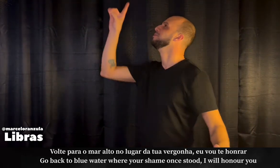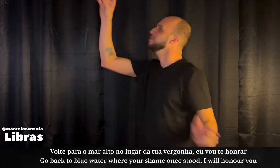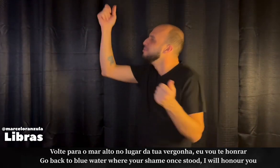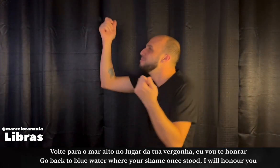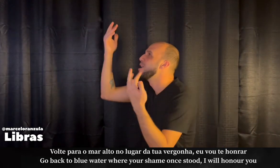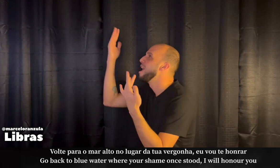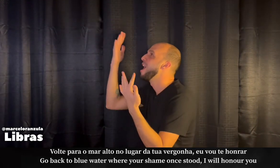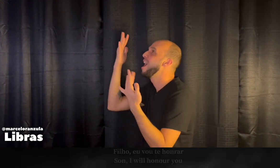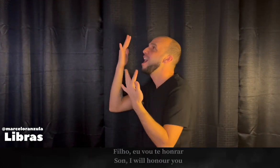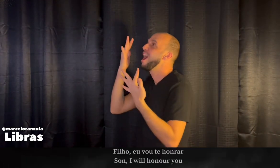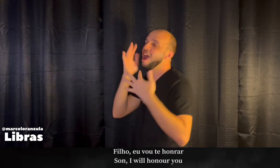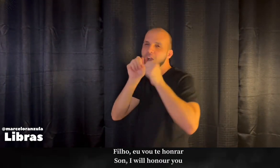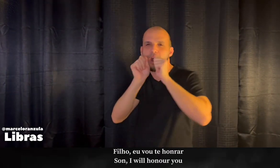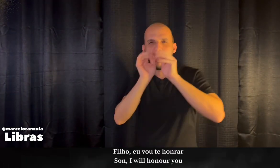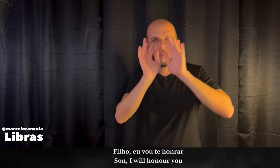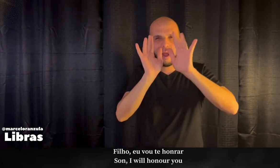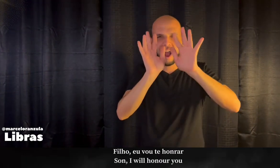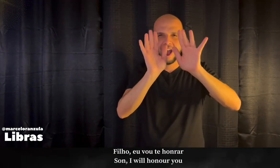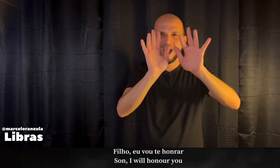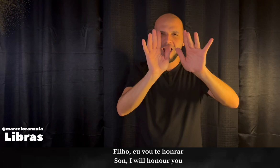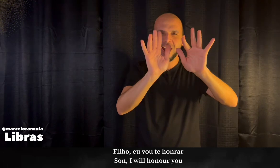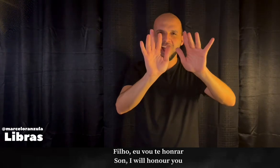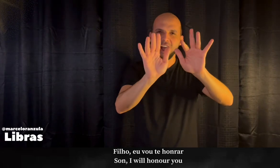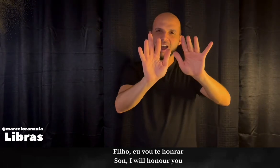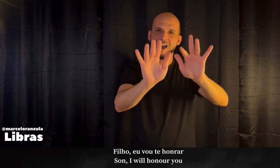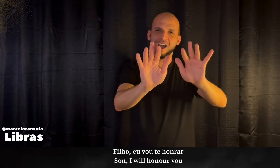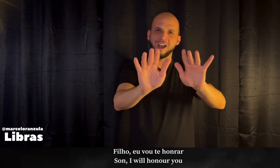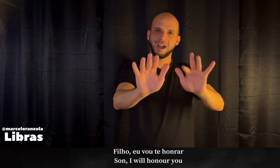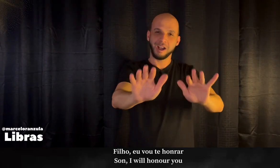Filho eu vou te honrar